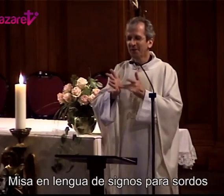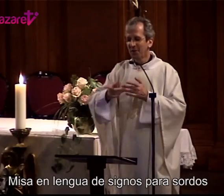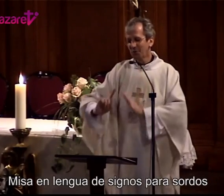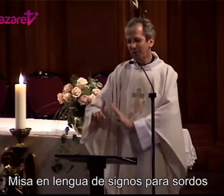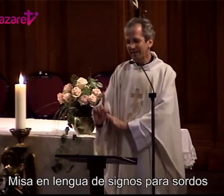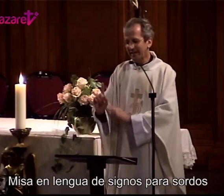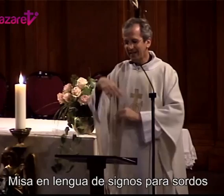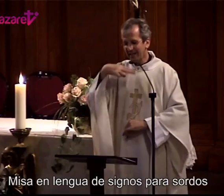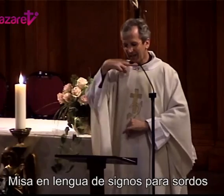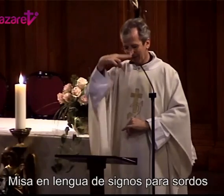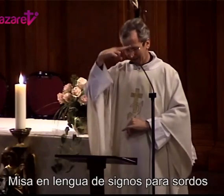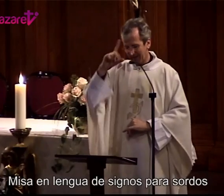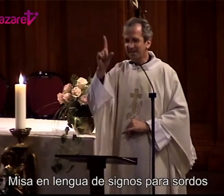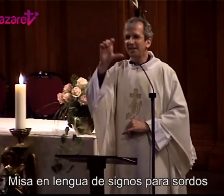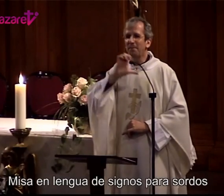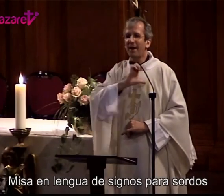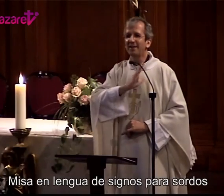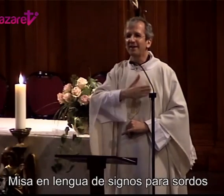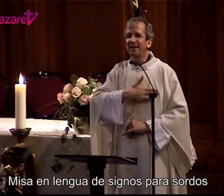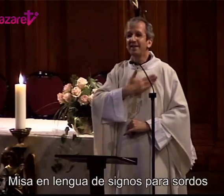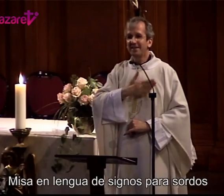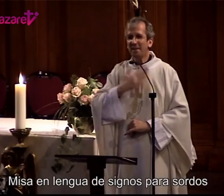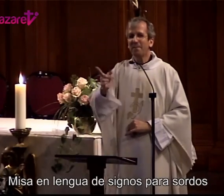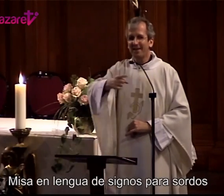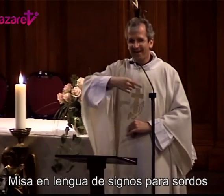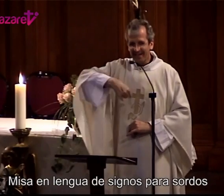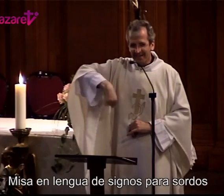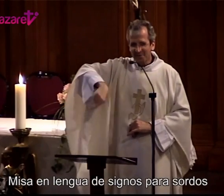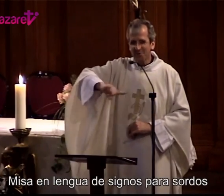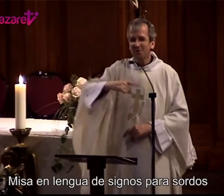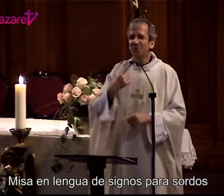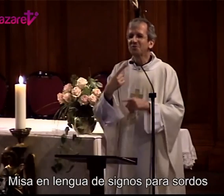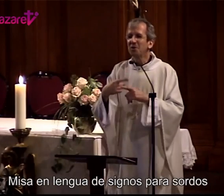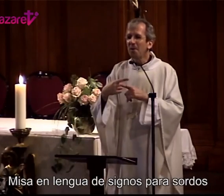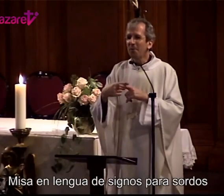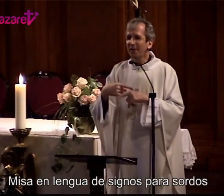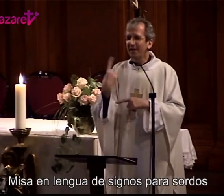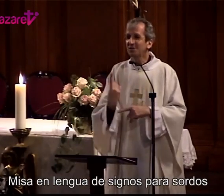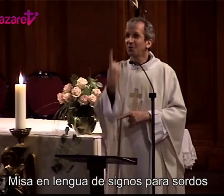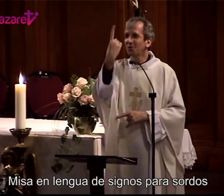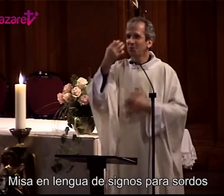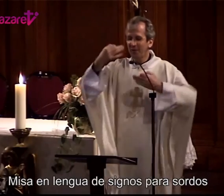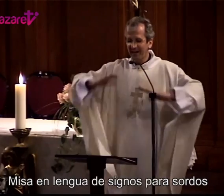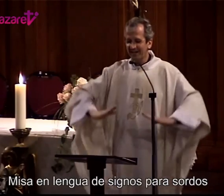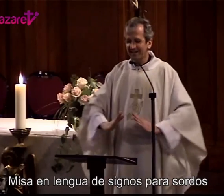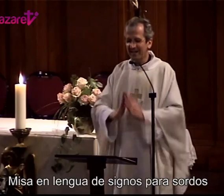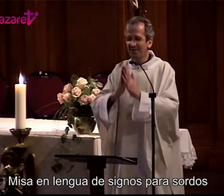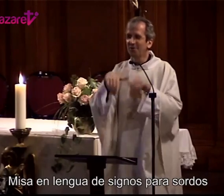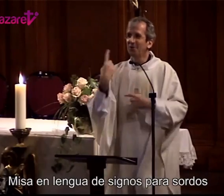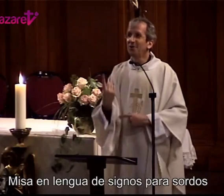Tú que estás sentado a la derecha del Padre, ten piedad de nosotros. Porque solo tú eres santo,